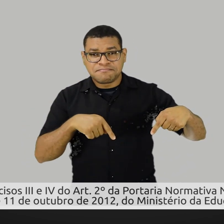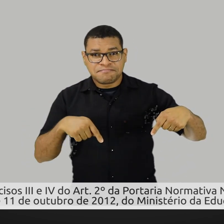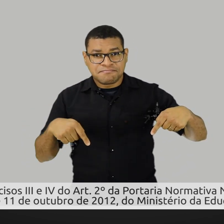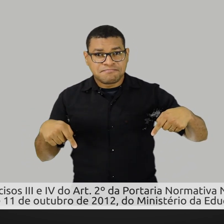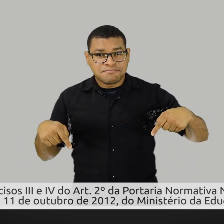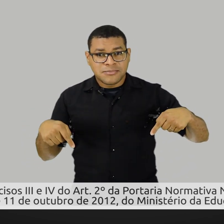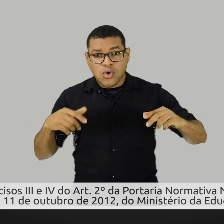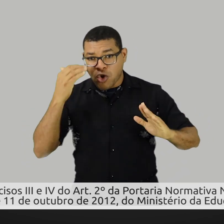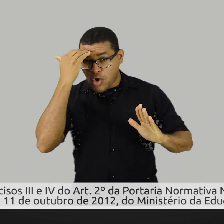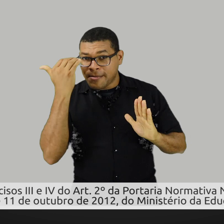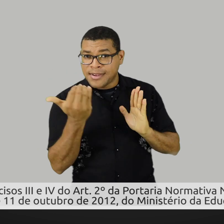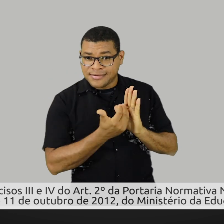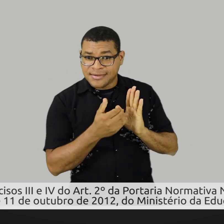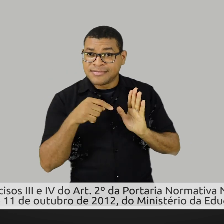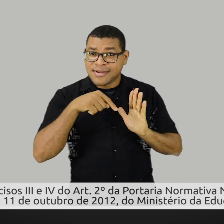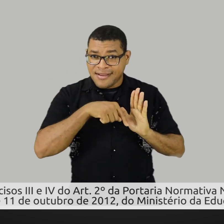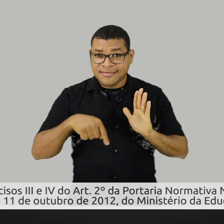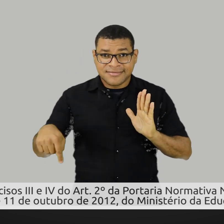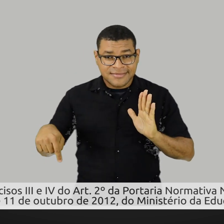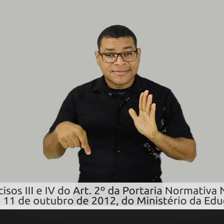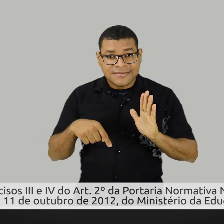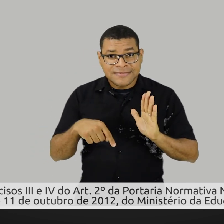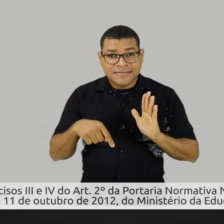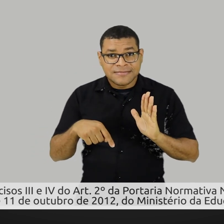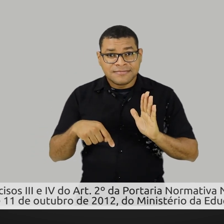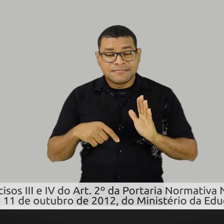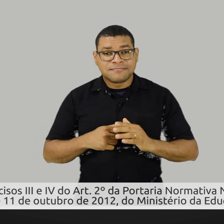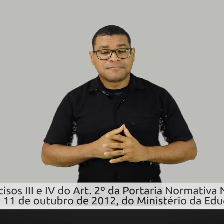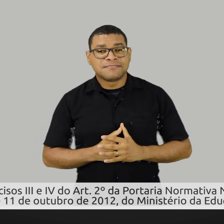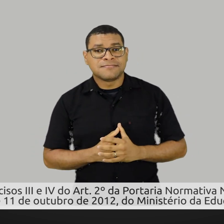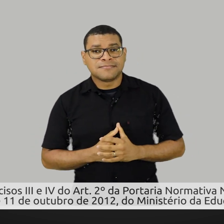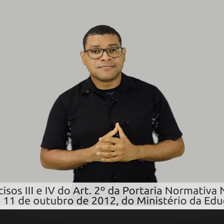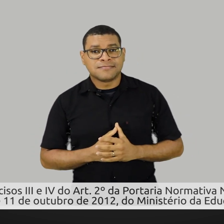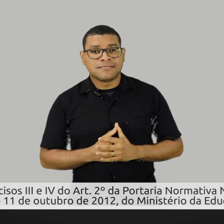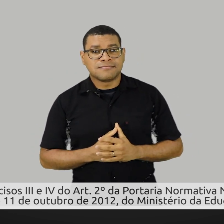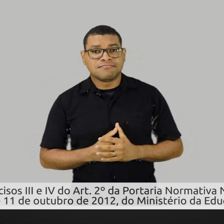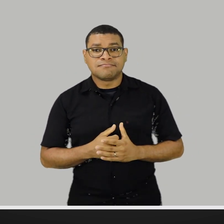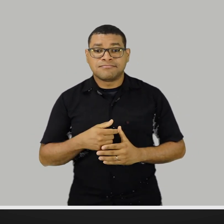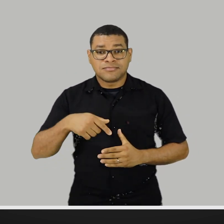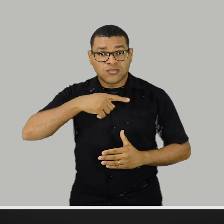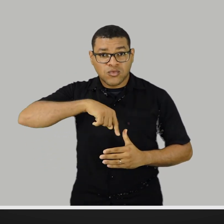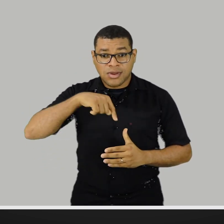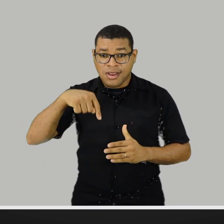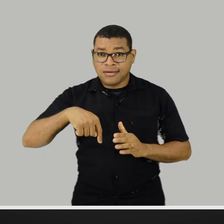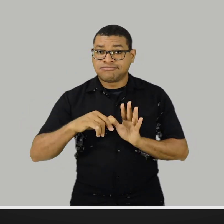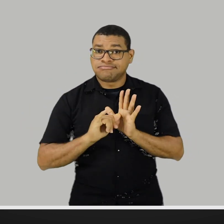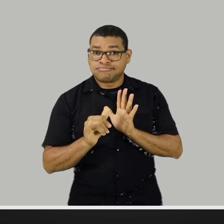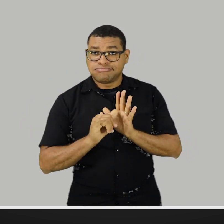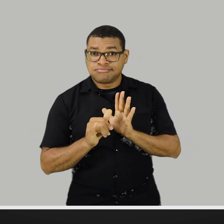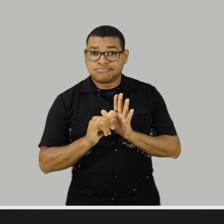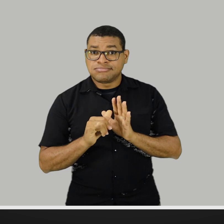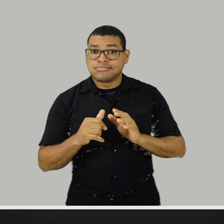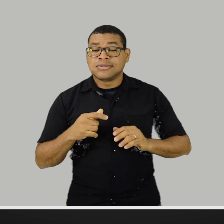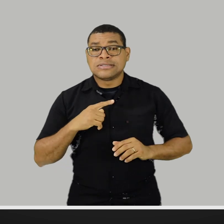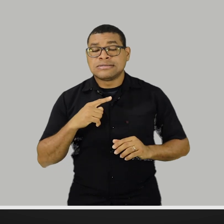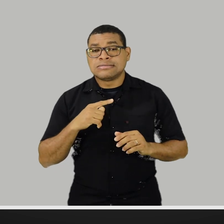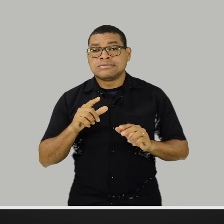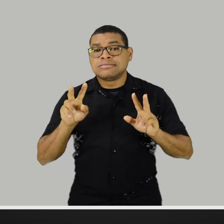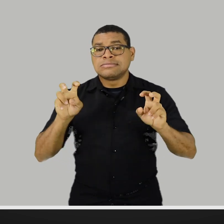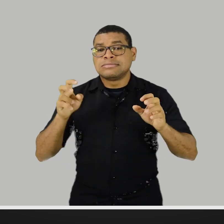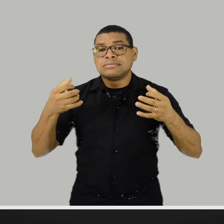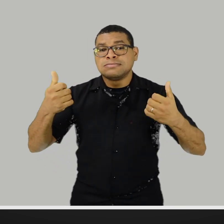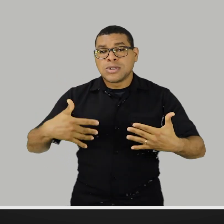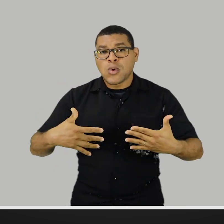11 de outubro de 2012 do Ministério da Educação para efeito deste edital considera-se terceiro